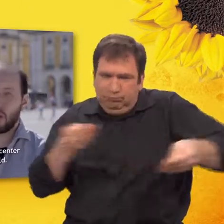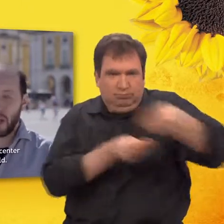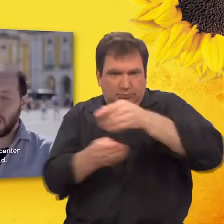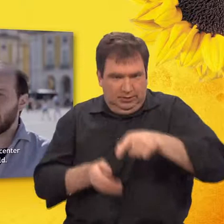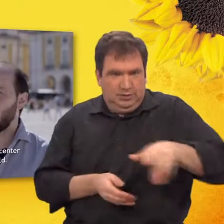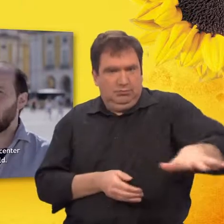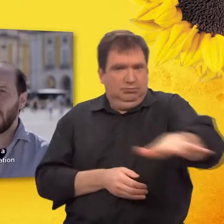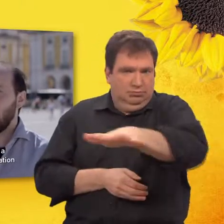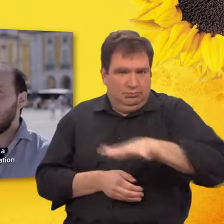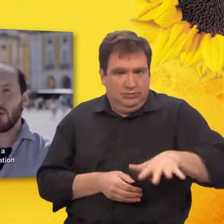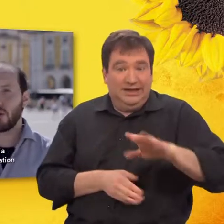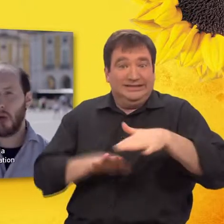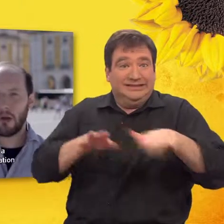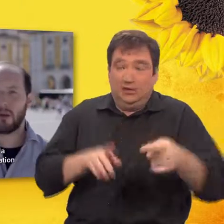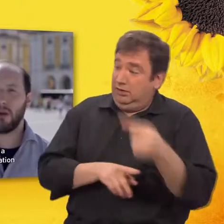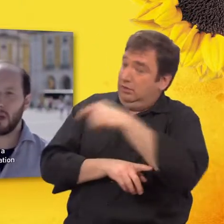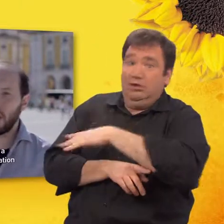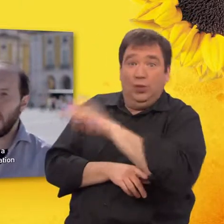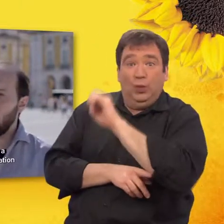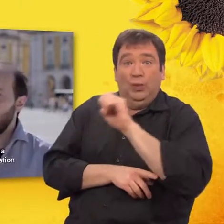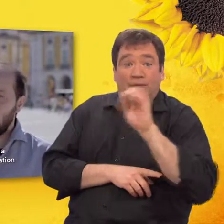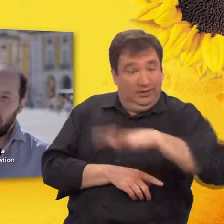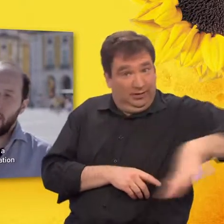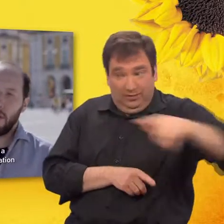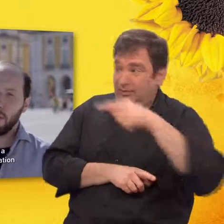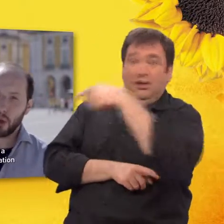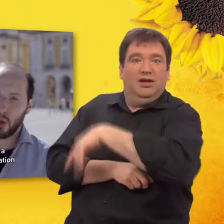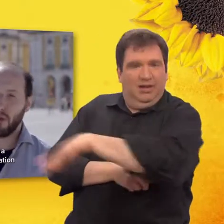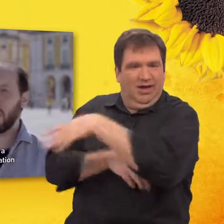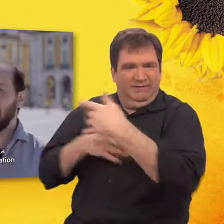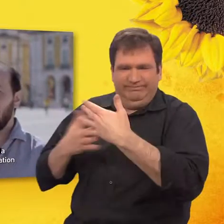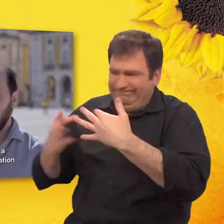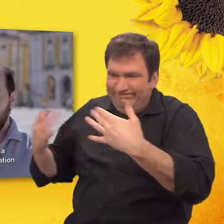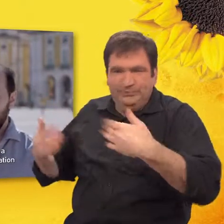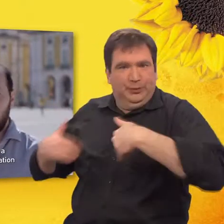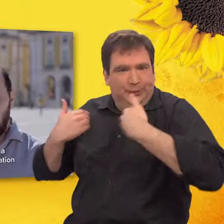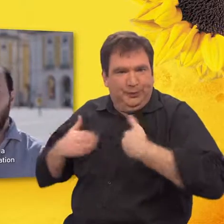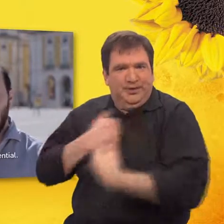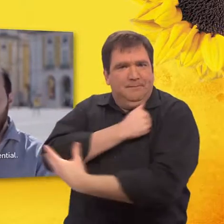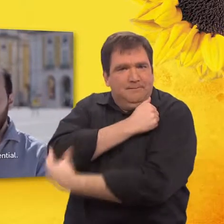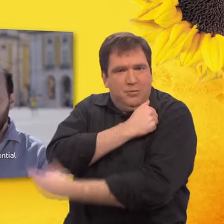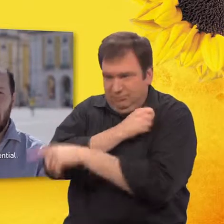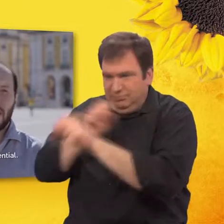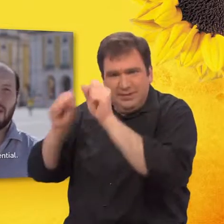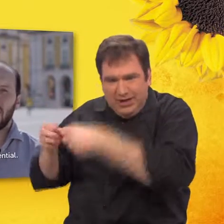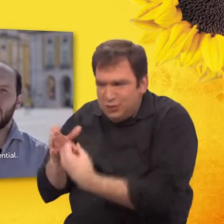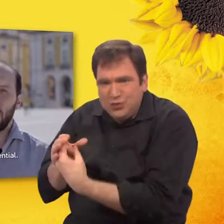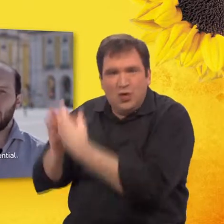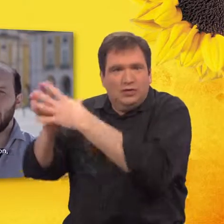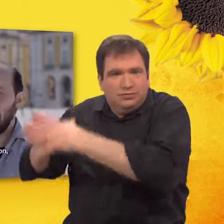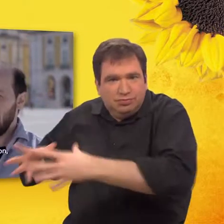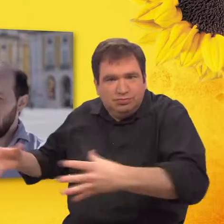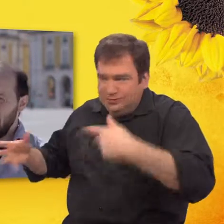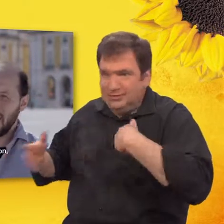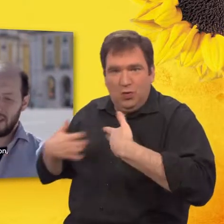mundo, ou historicamente foi-o. E do outro lado, tem uma região que é muito jovem, relativamente pobre, com grande potencial de